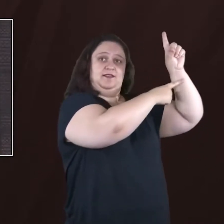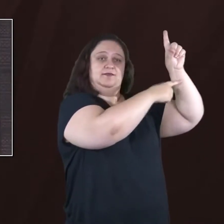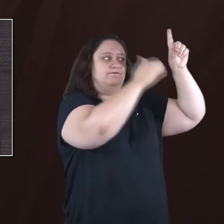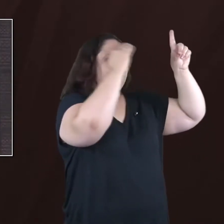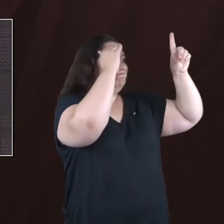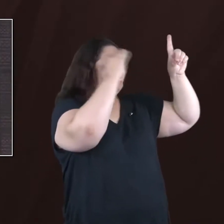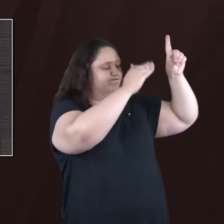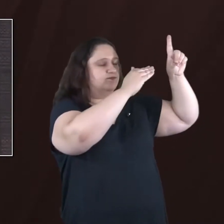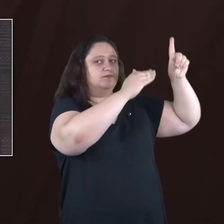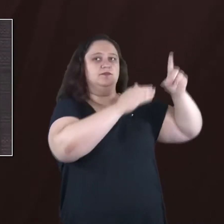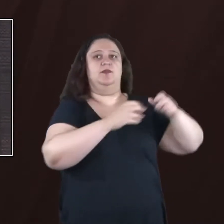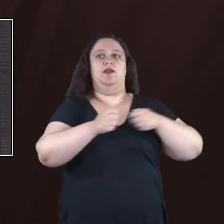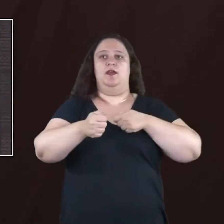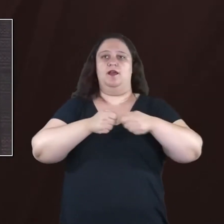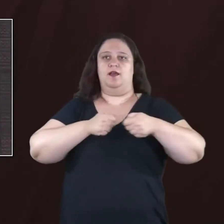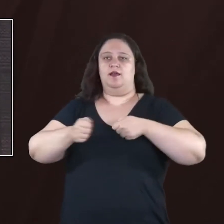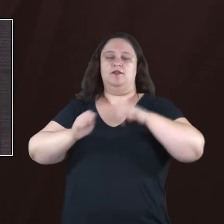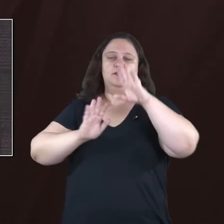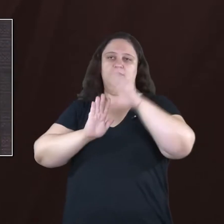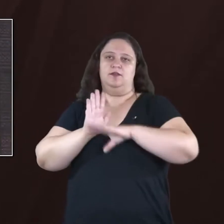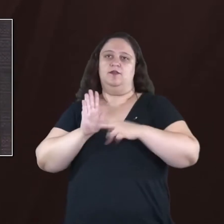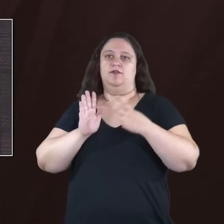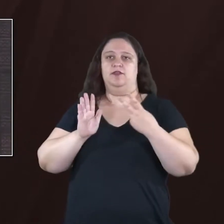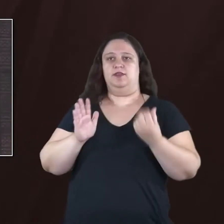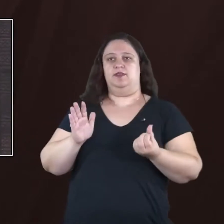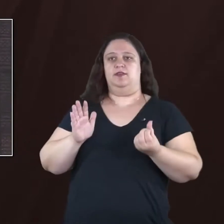lá, Atos 26.